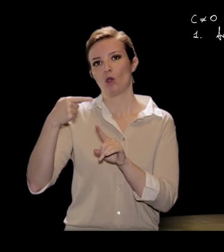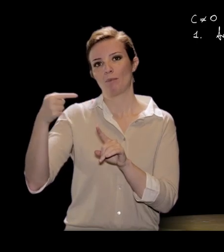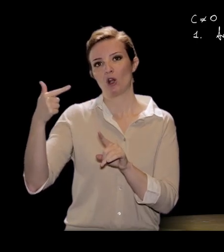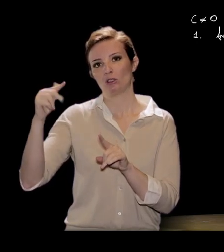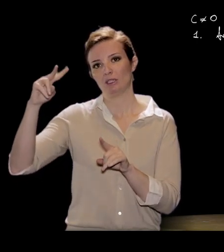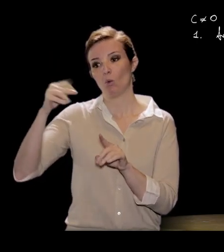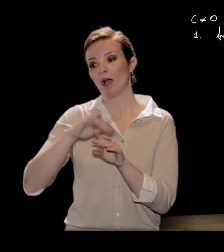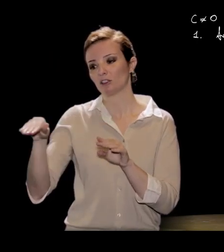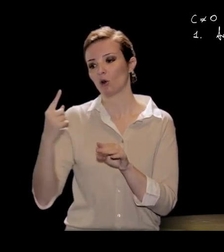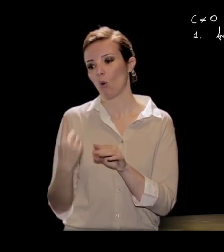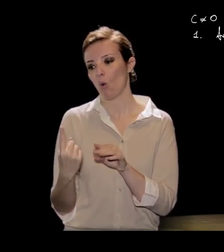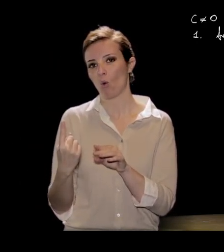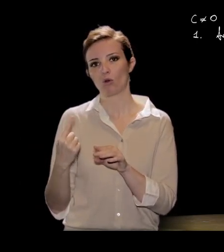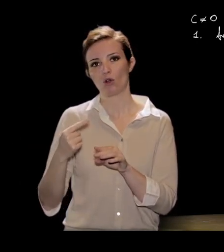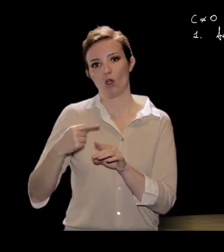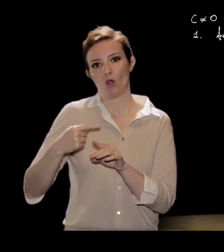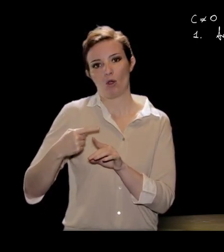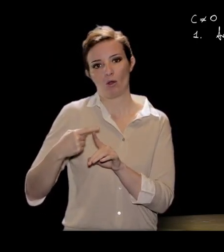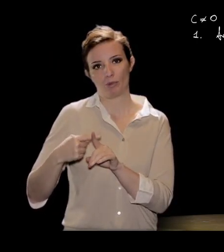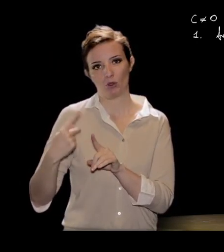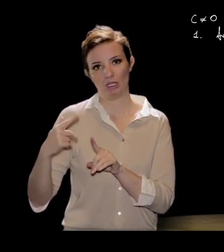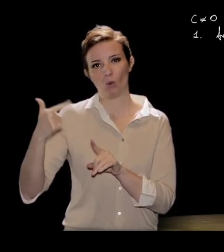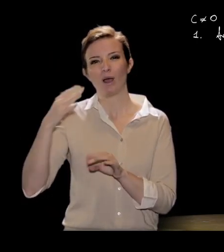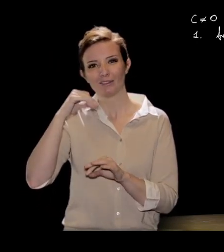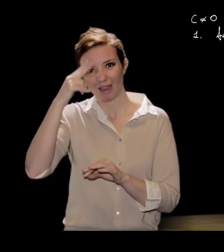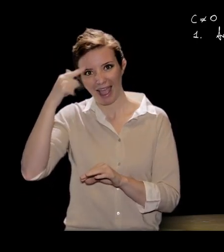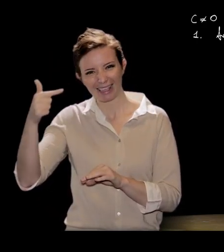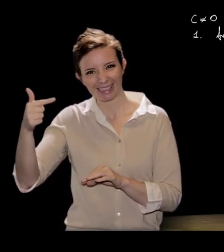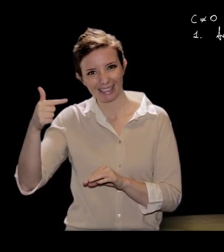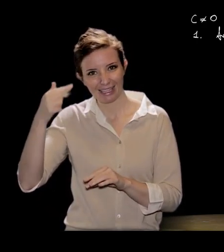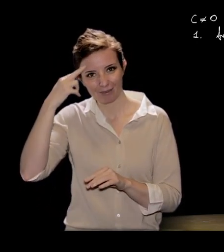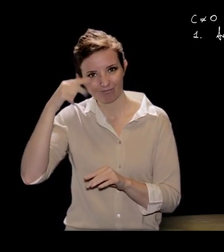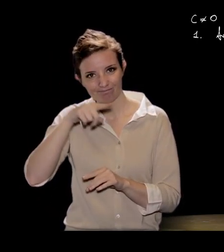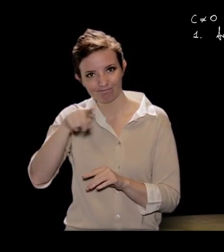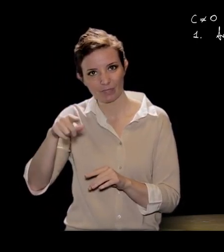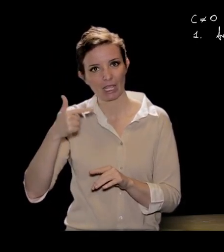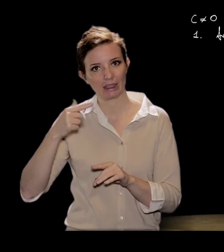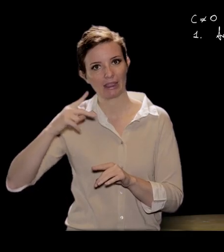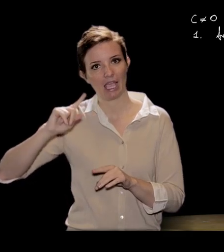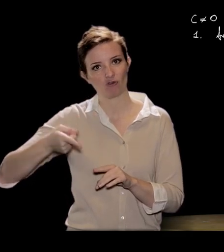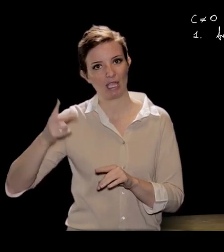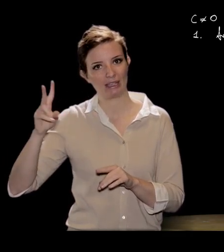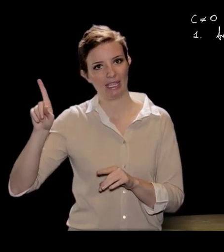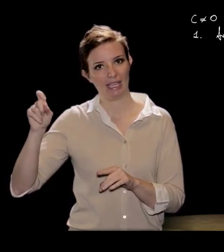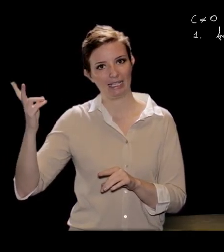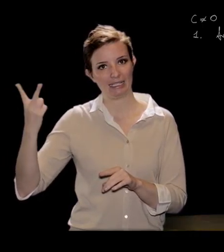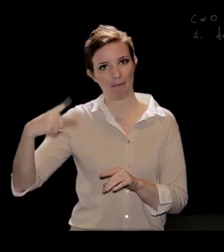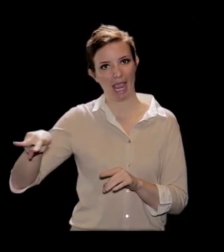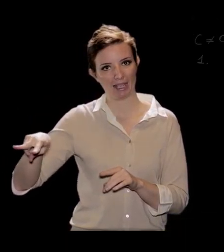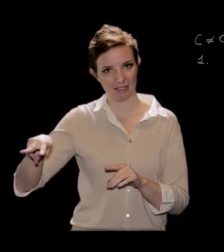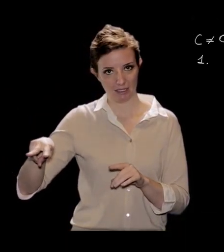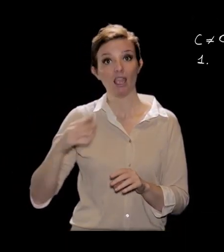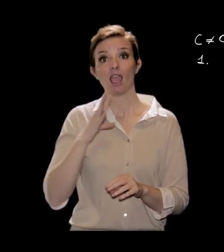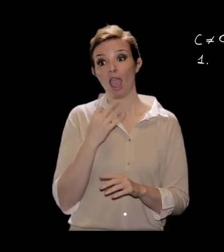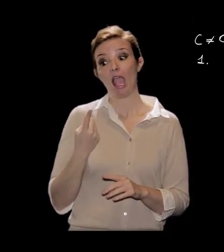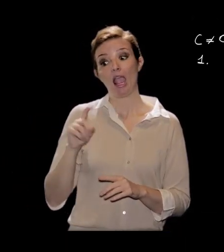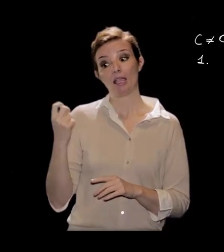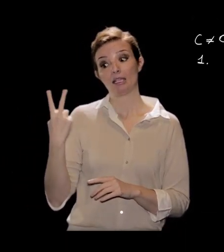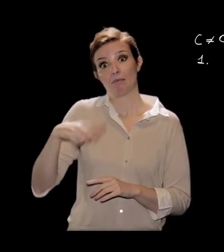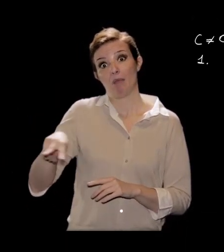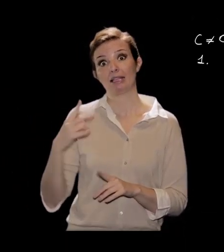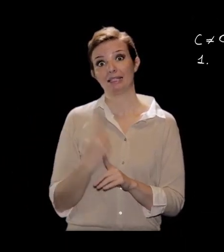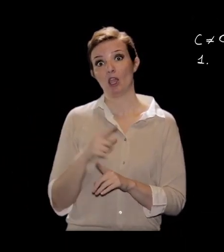1 più t quadro, con t ricordo tangente di x mezzi, e x mezzi ovviamente deve